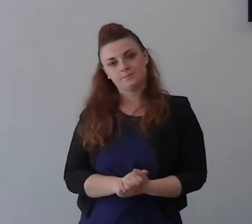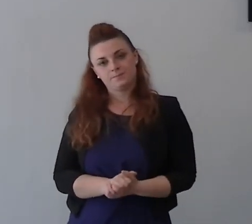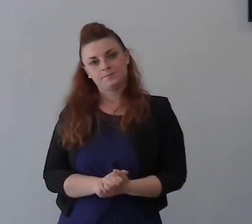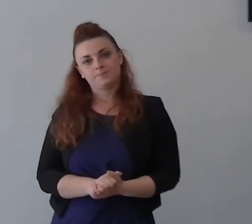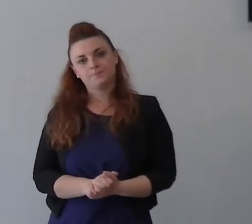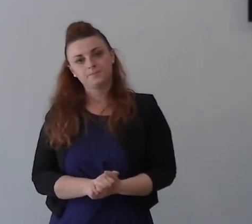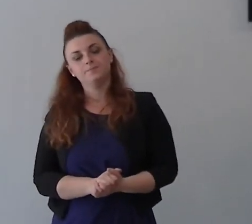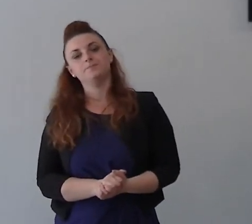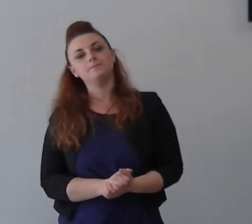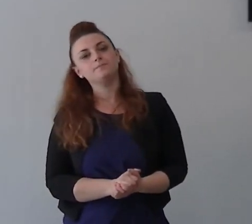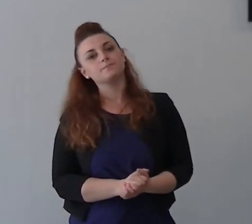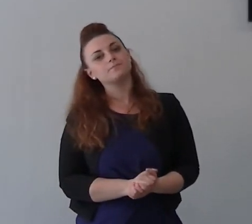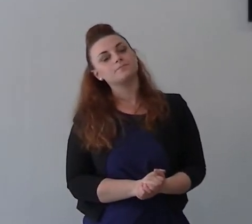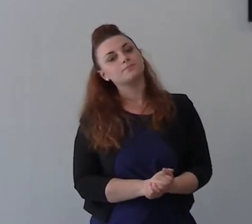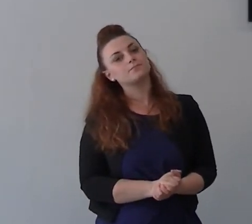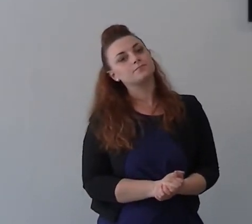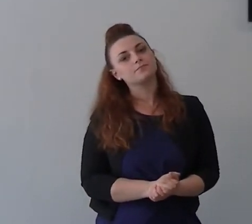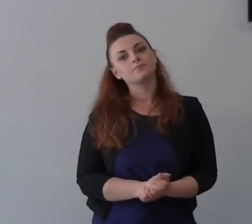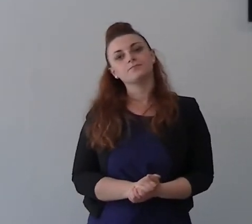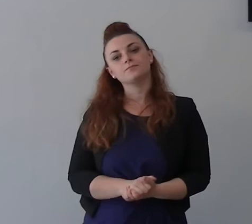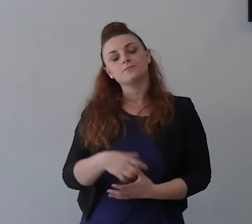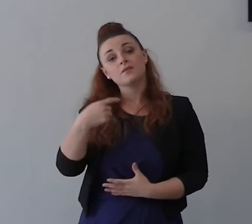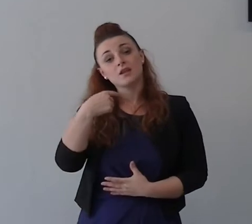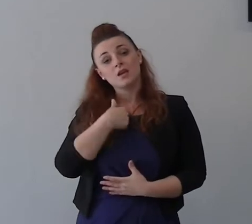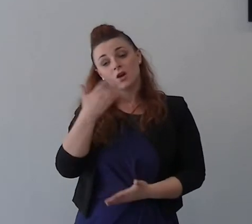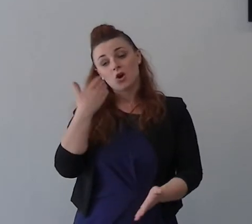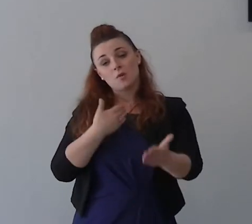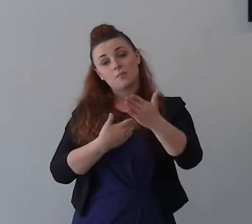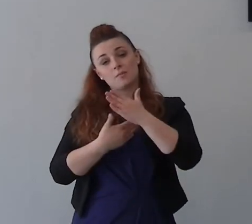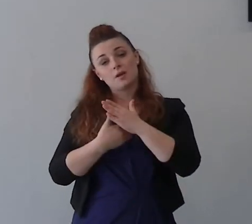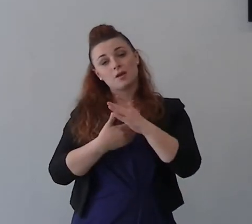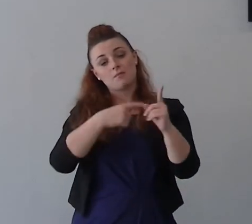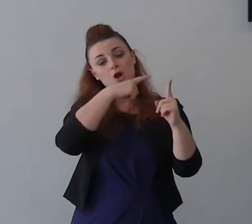io sono colui che è stato crocifisso per te.